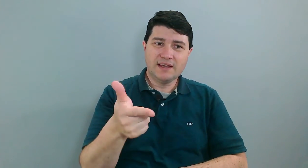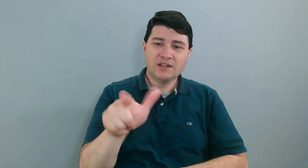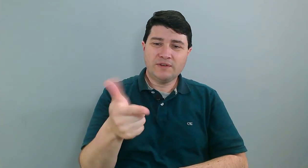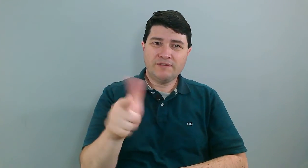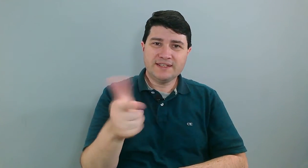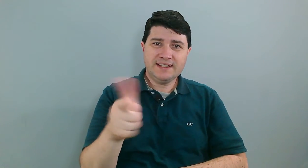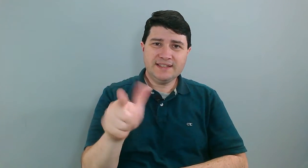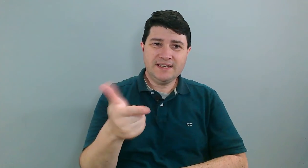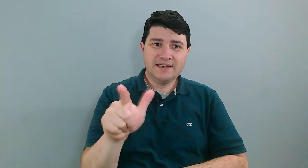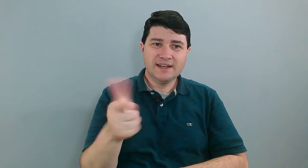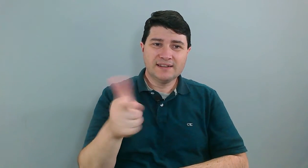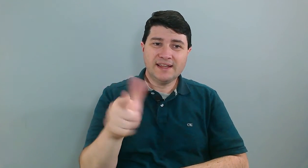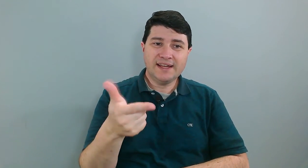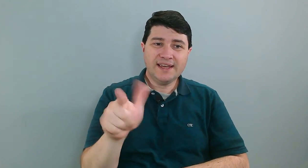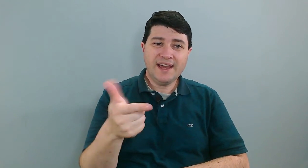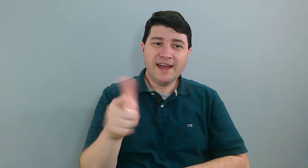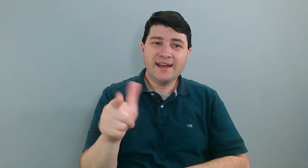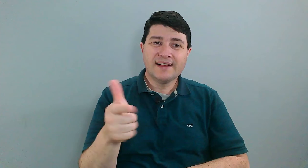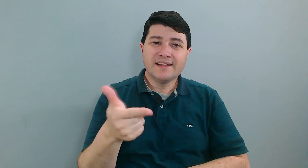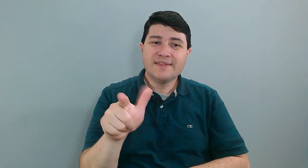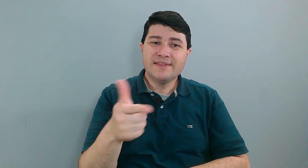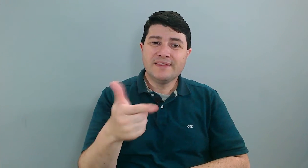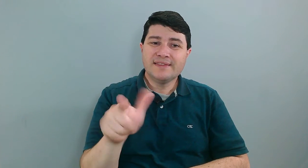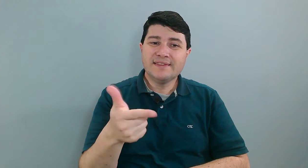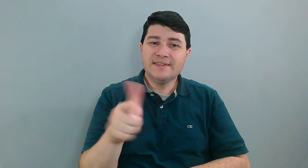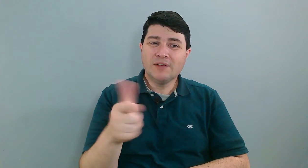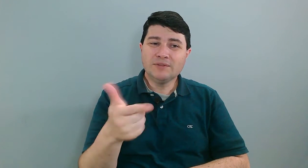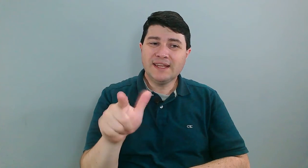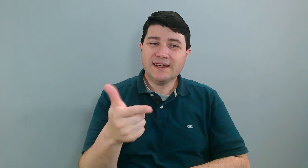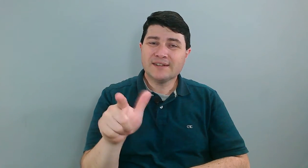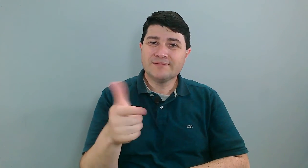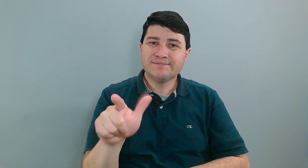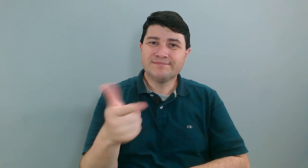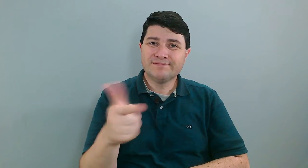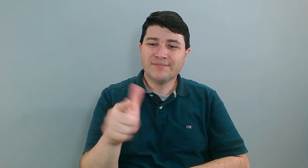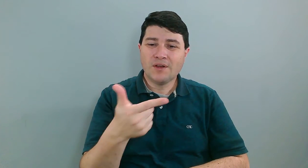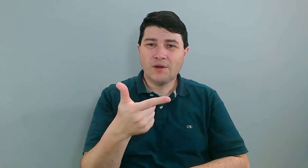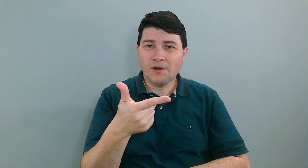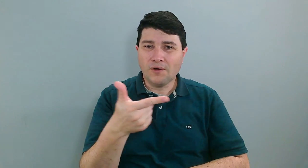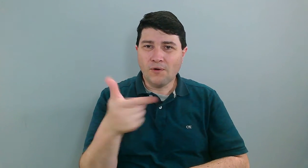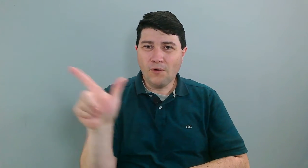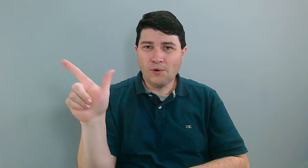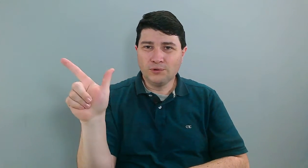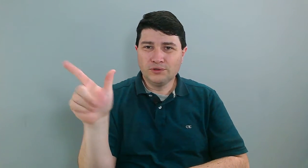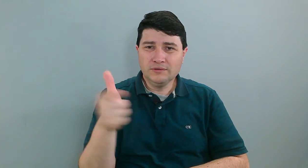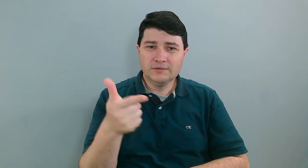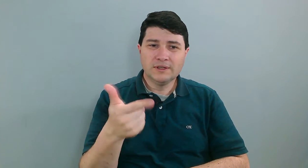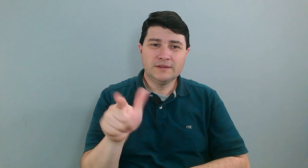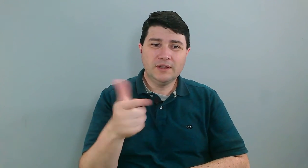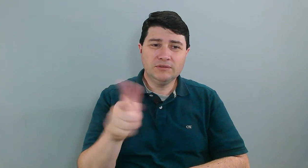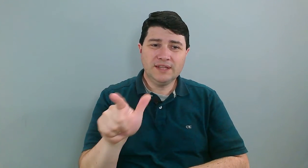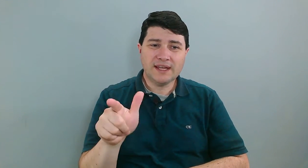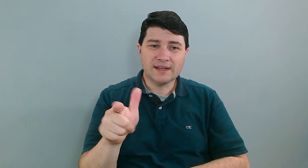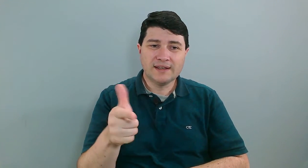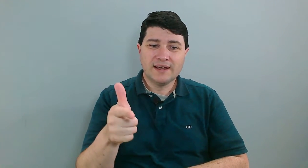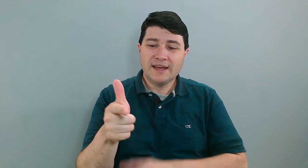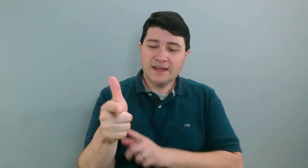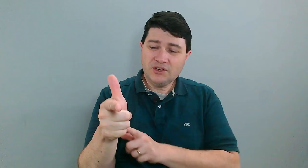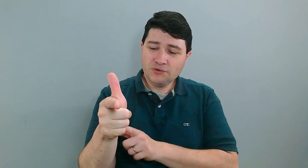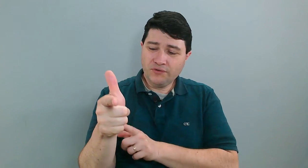vai fazer assim. Daí é não ter. Ó, outro, não ter. Isto faz